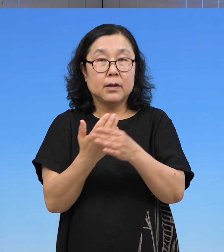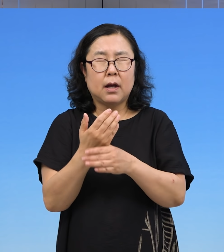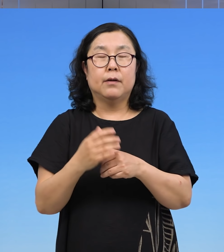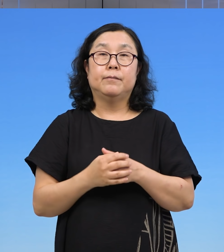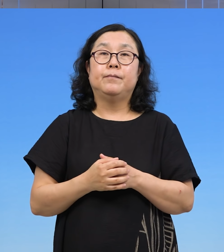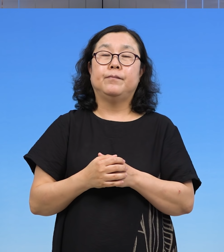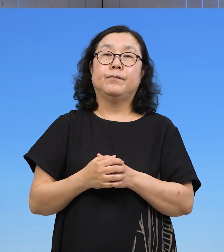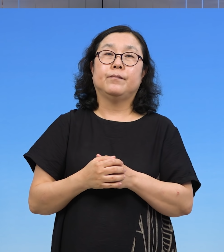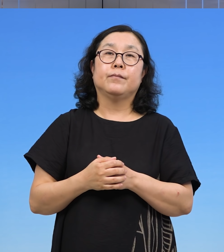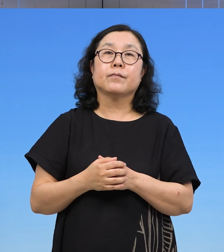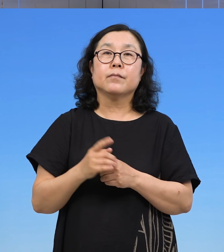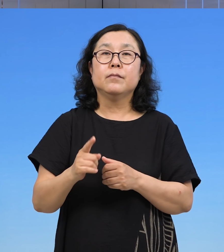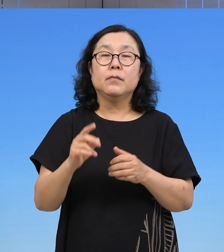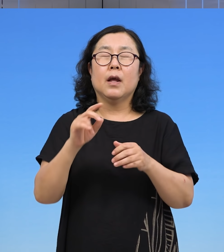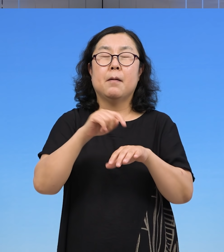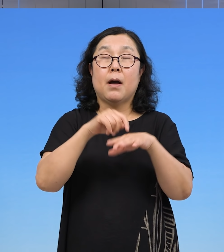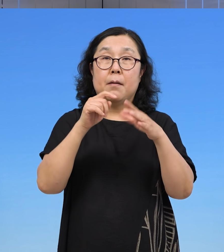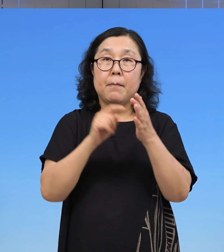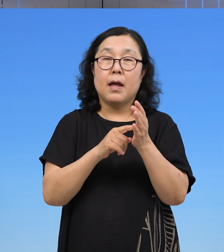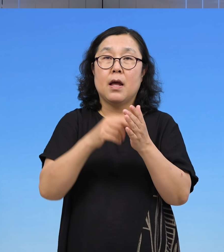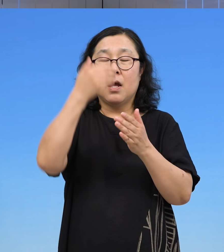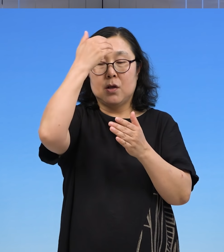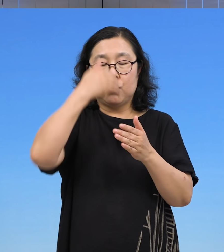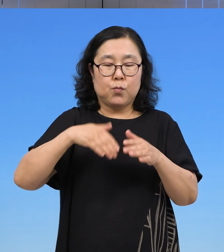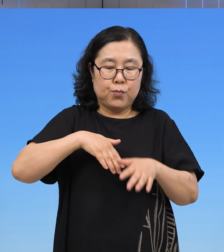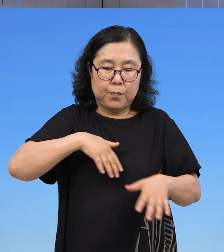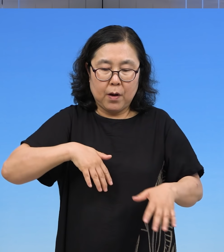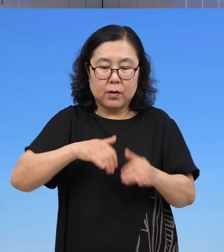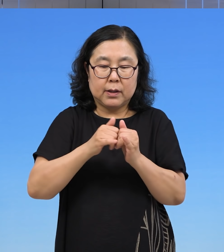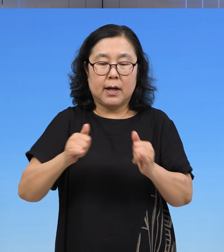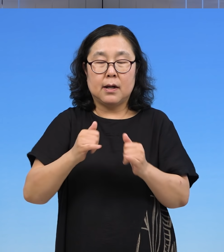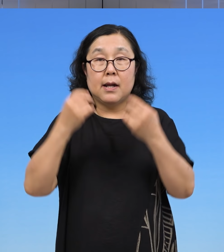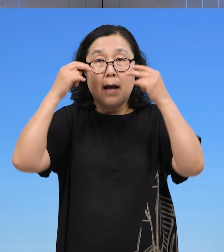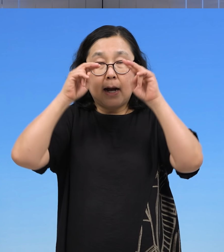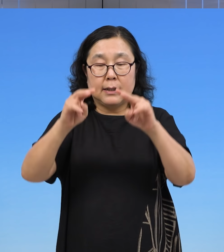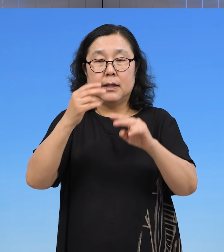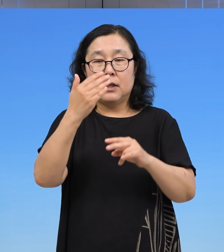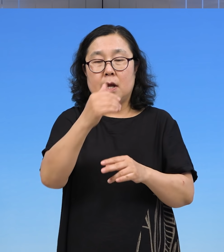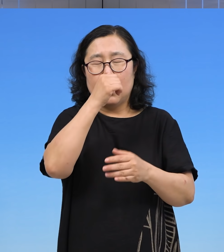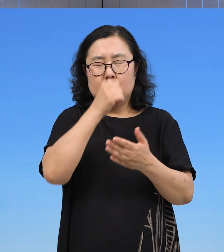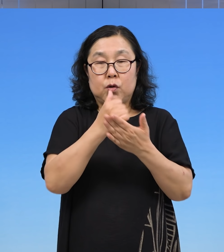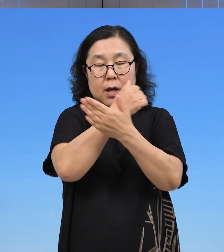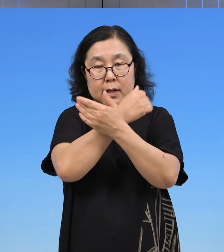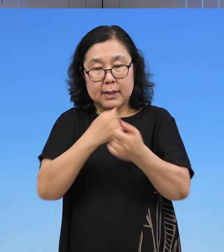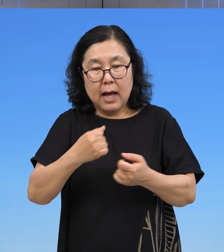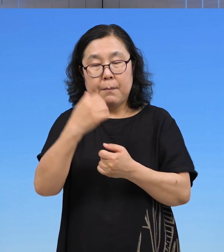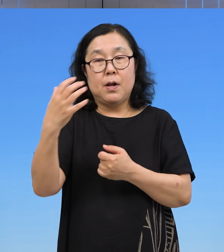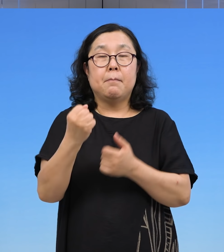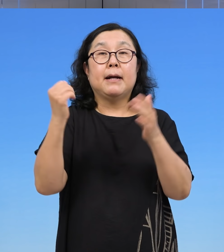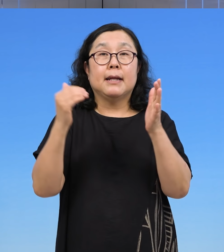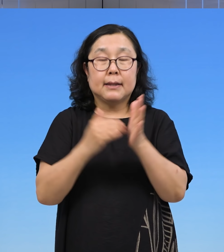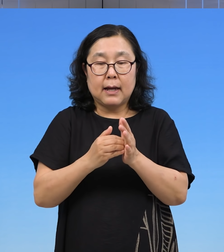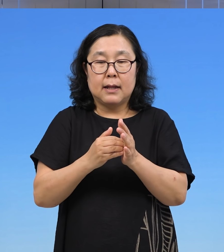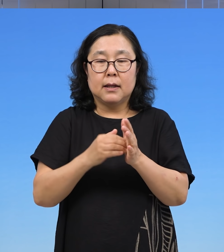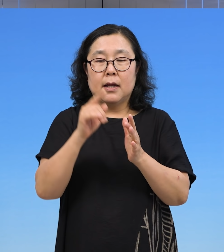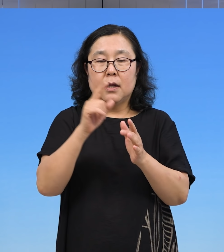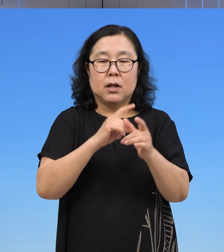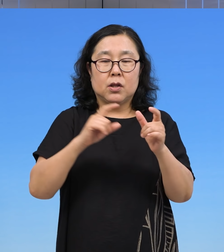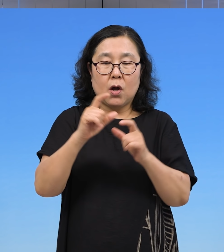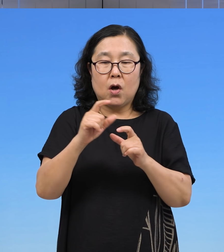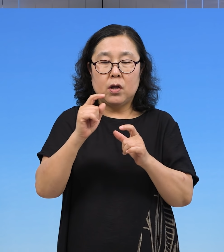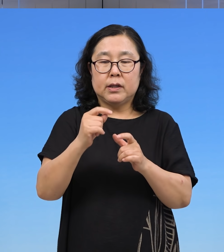이런 제 마음에 오늘 이 중풍병자를 향하신 그 네 죄사함을 받았다 너 더 이상 이제 수치스러운